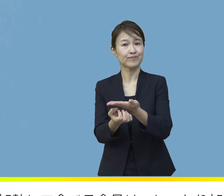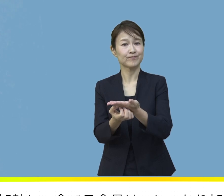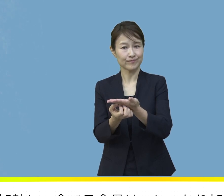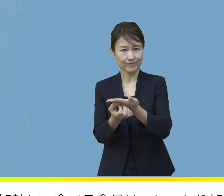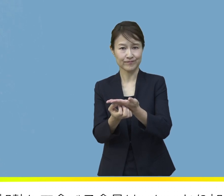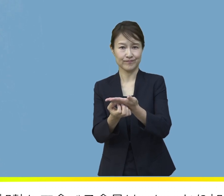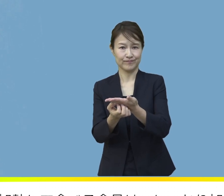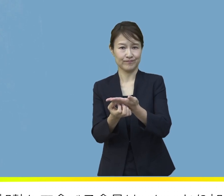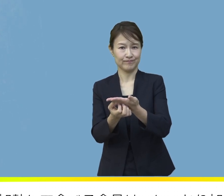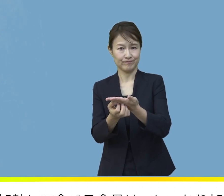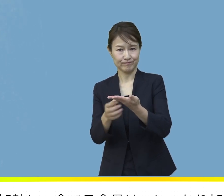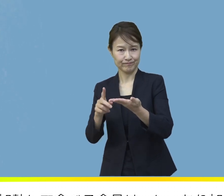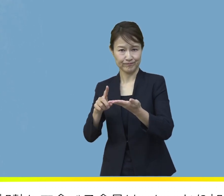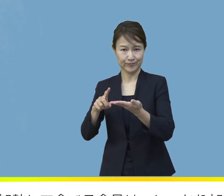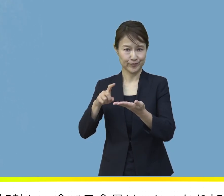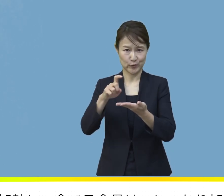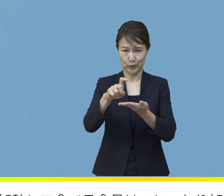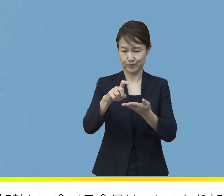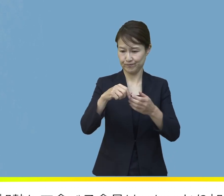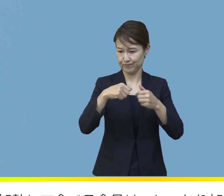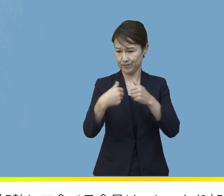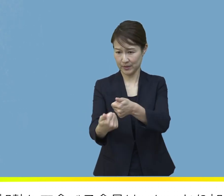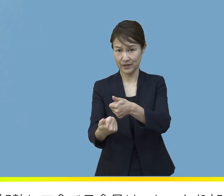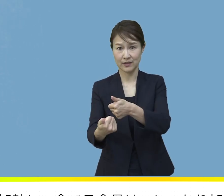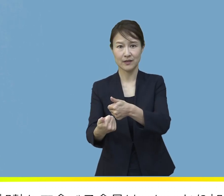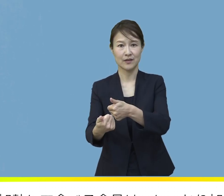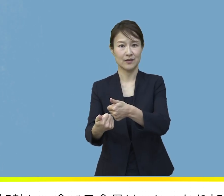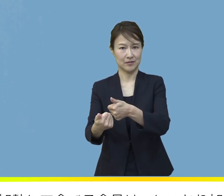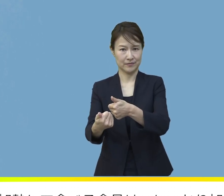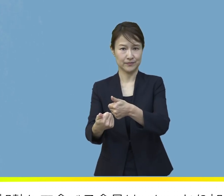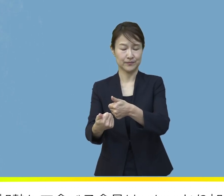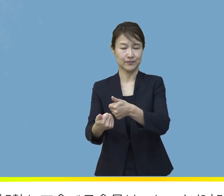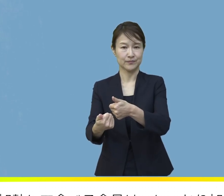てノロウイルスをやっつける